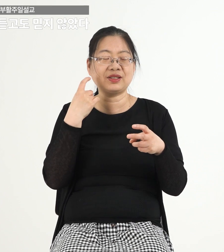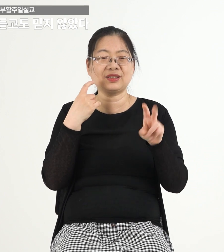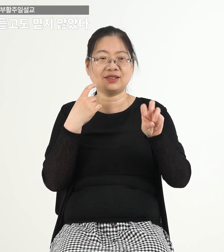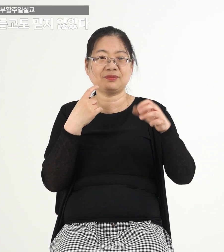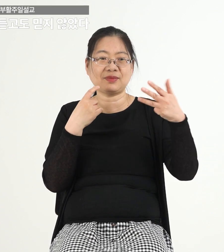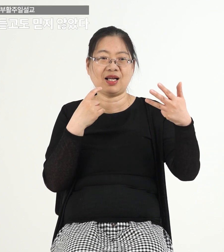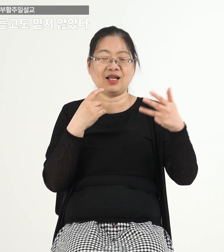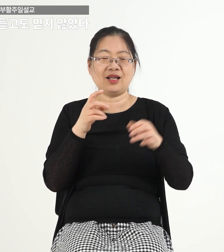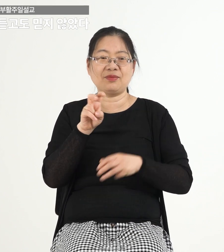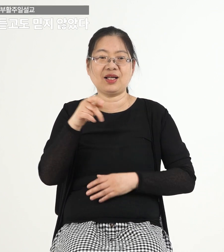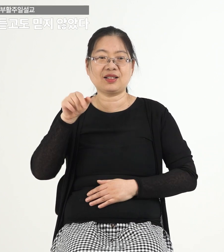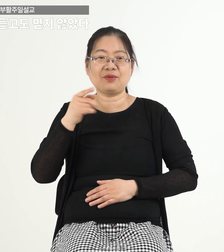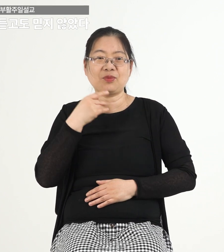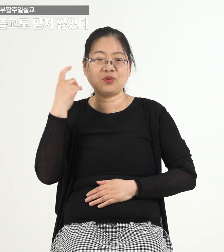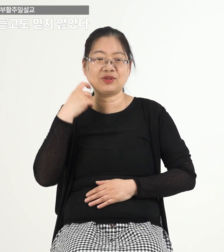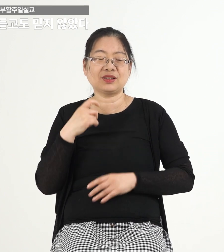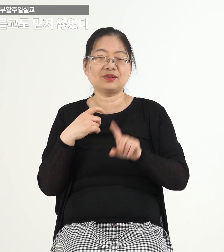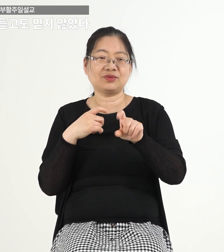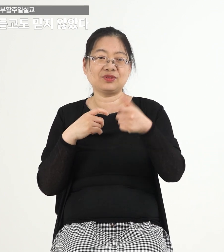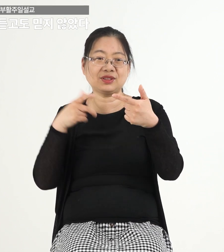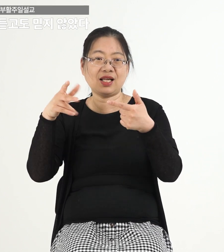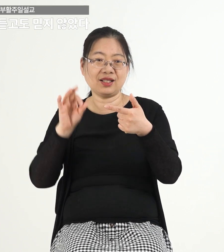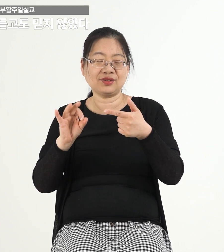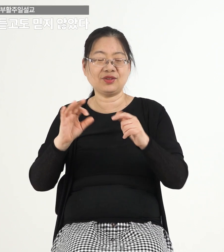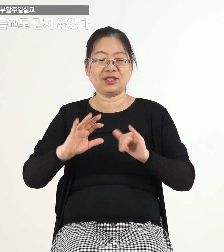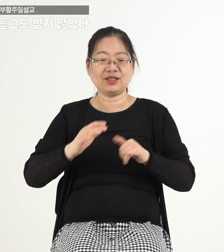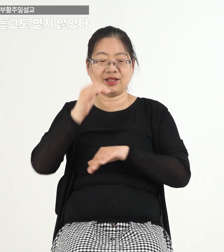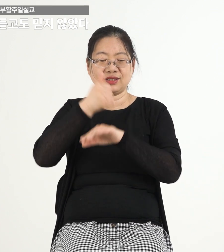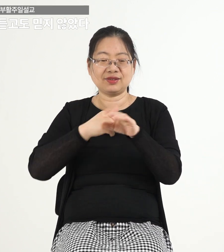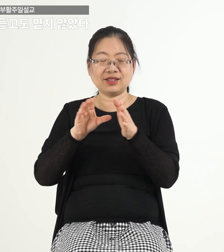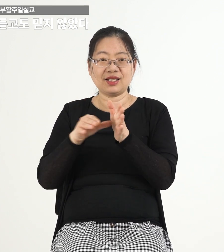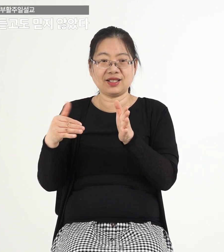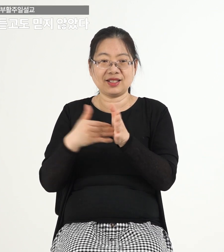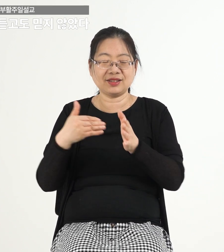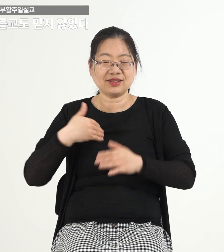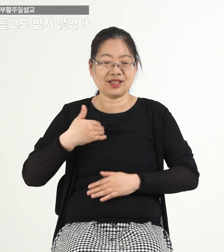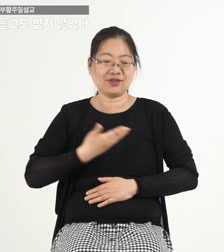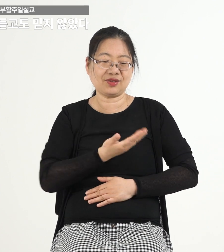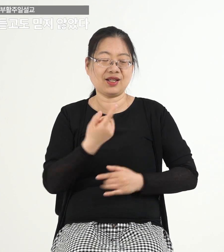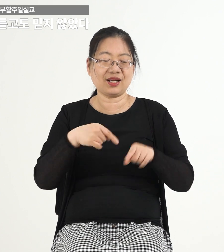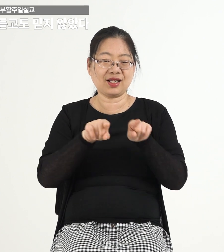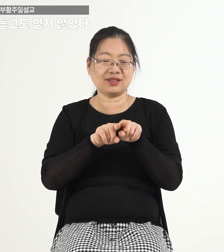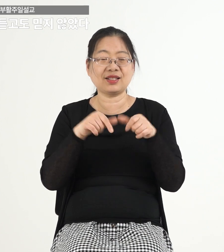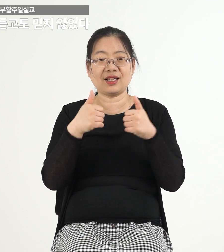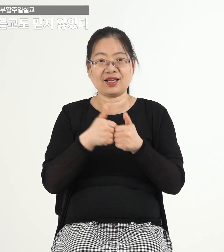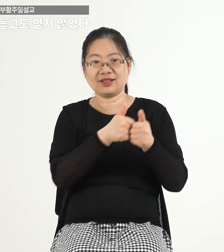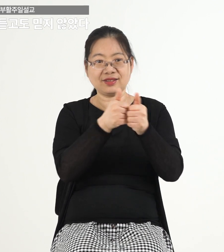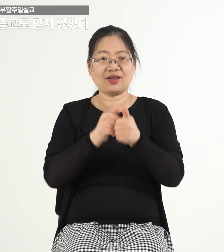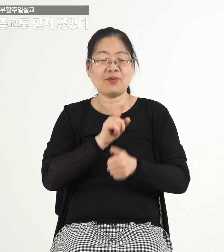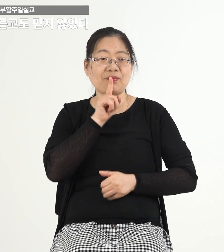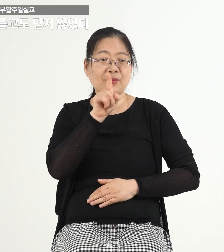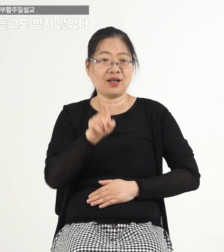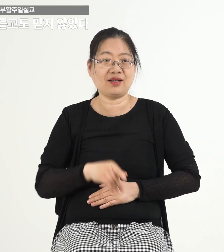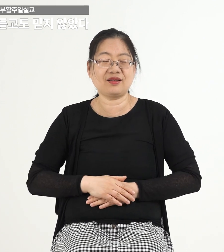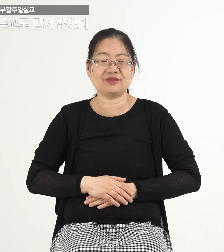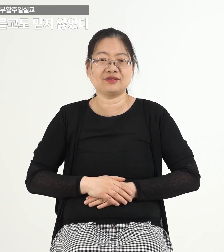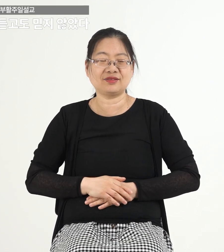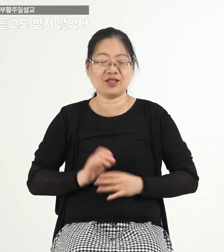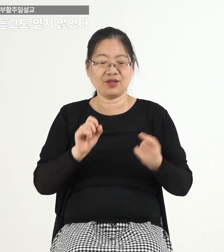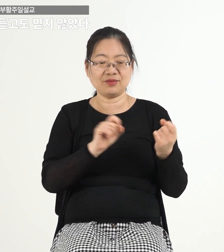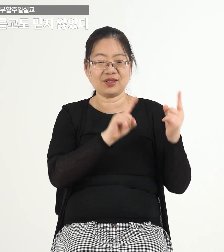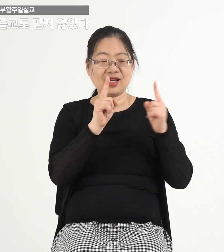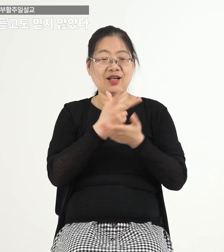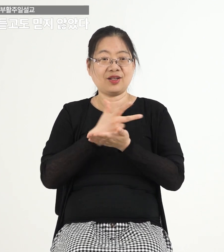16장에서도 세상 끝날까지 내가 너희와 항상 함께 있으리라. 이것이